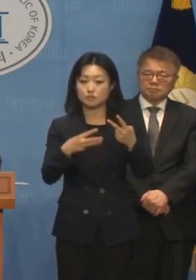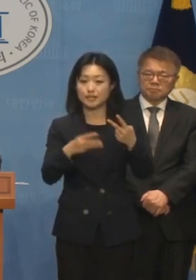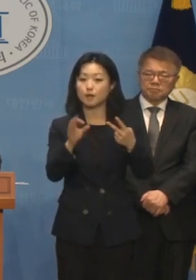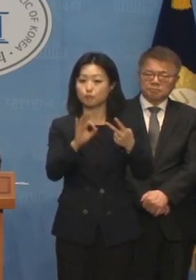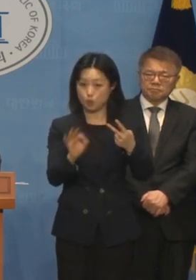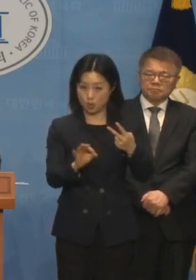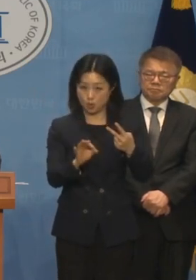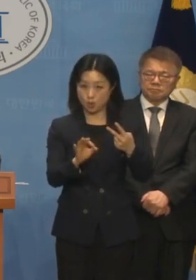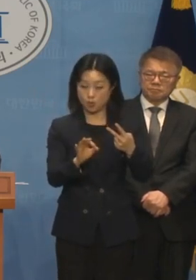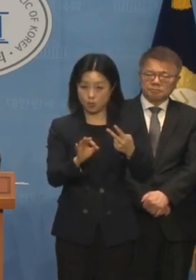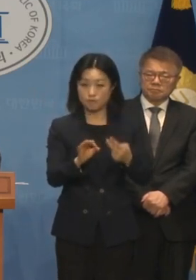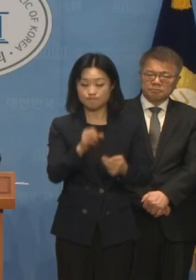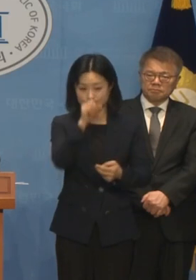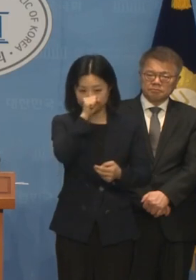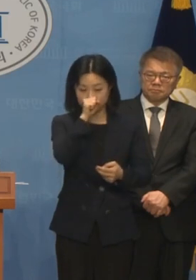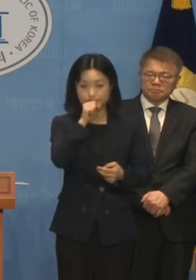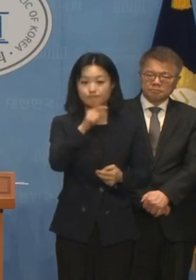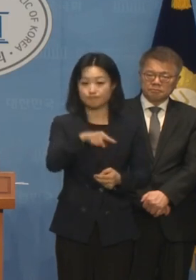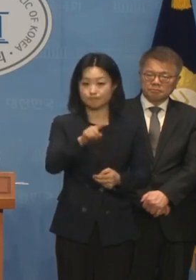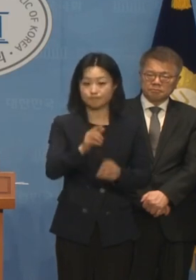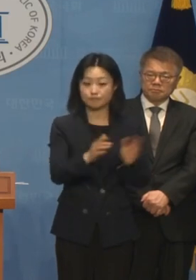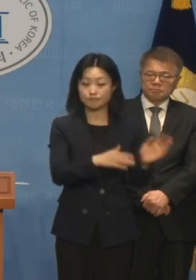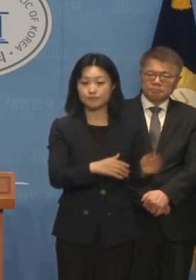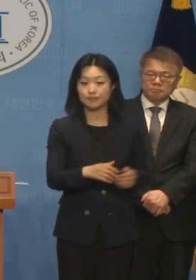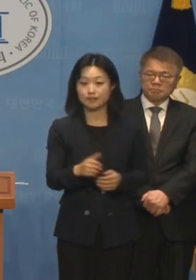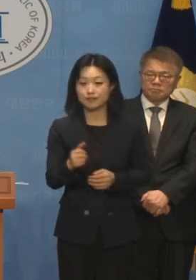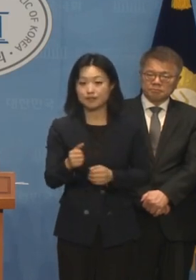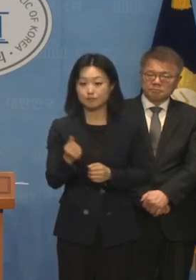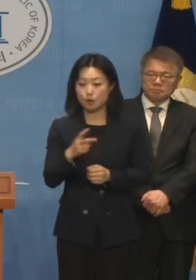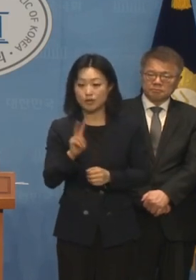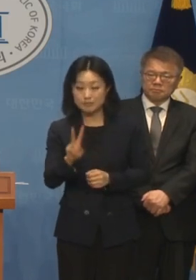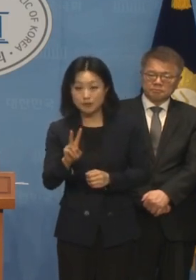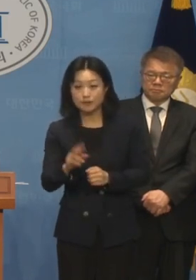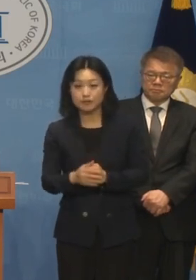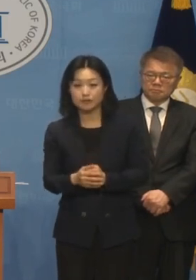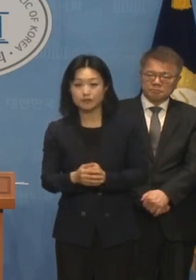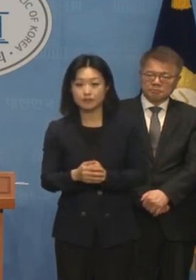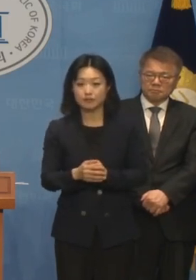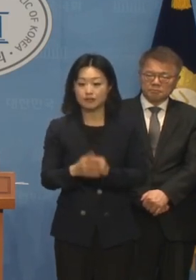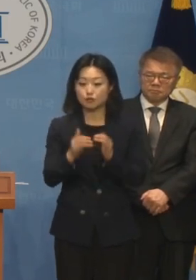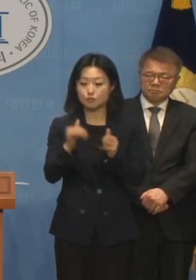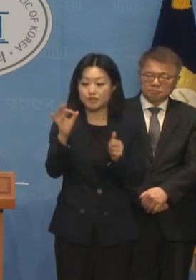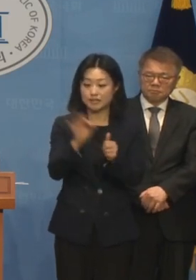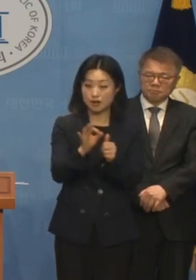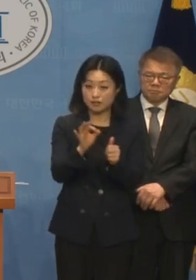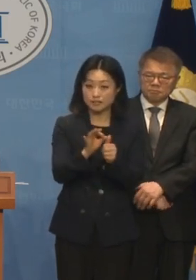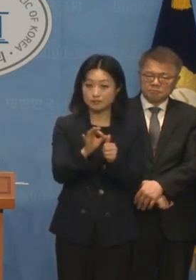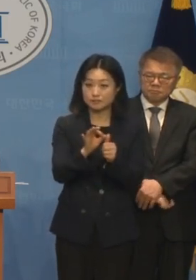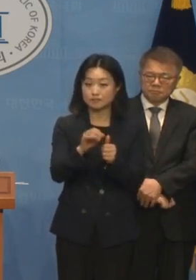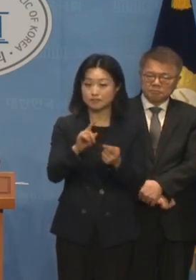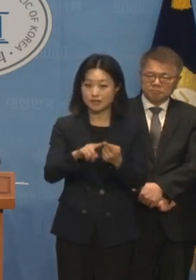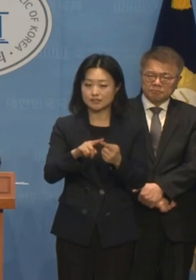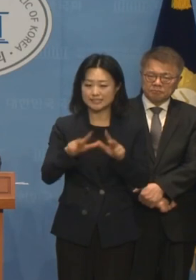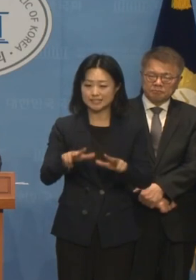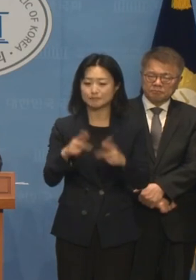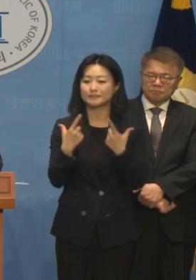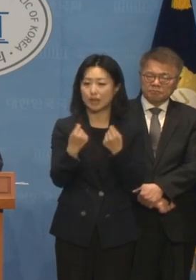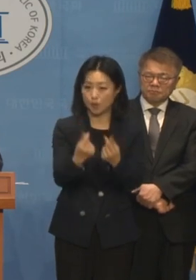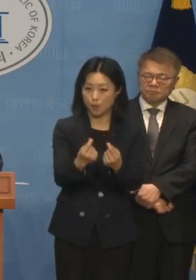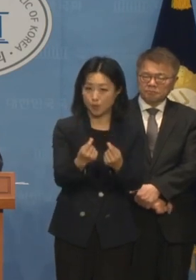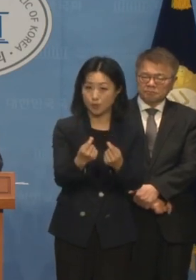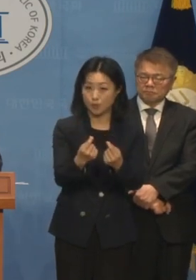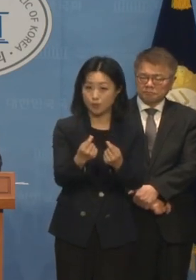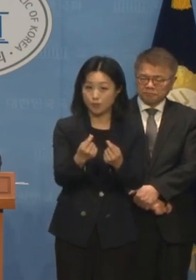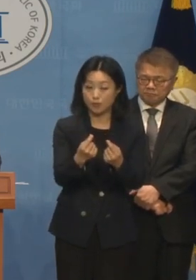52.3%를 얻었습니다. 2안은 국민연금 급여 구조 재분배 기능 현행 유지, 여기까지는